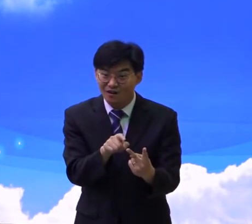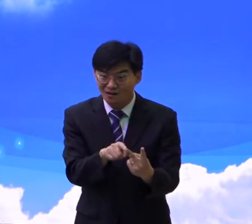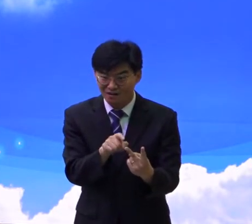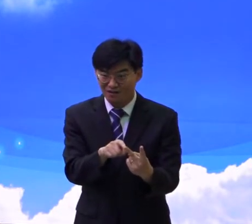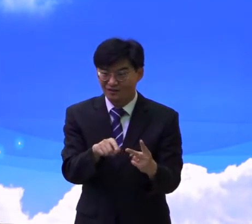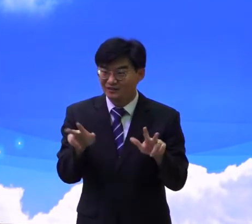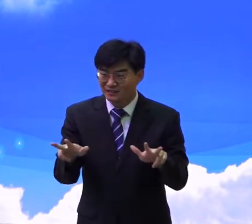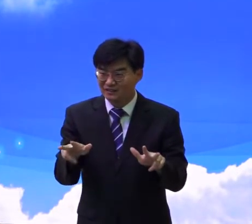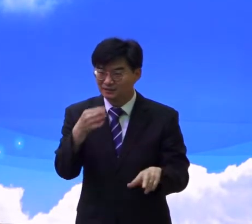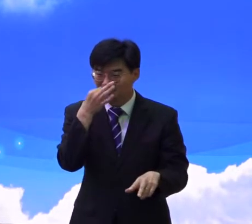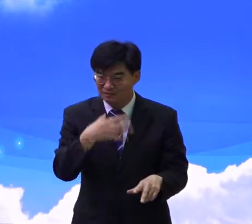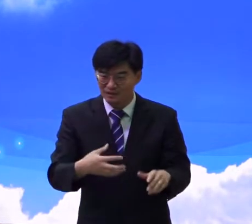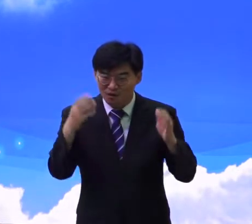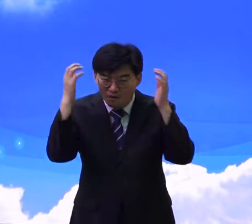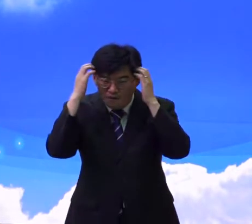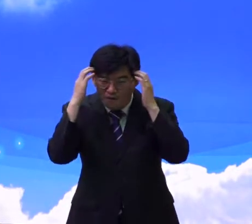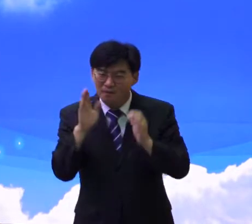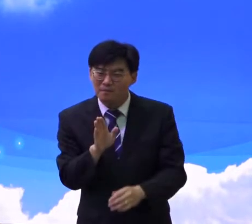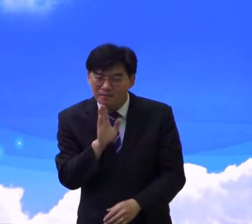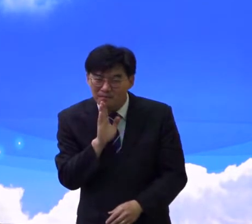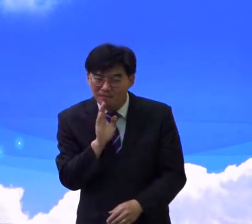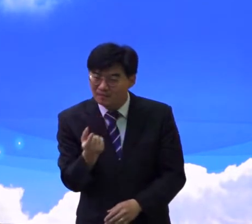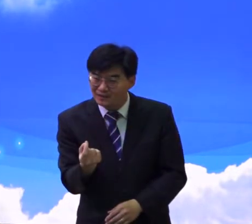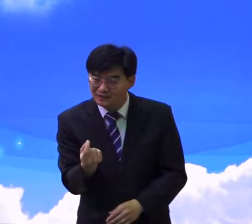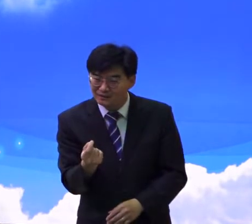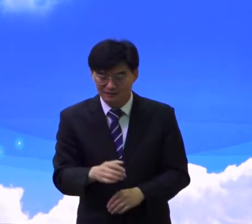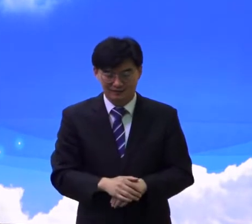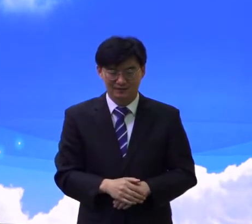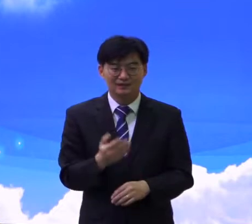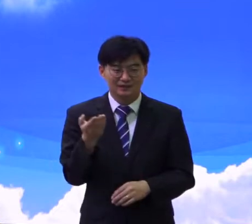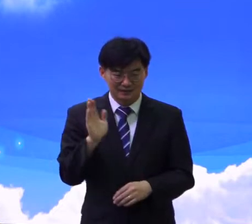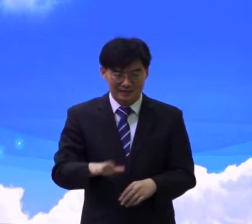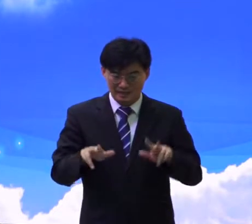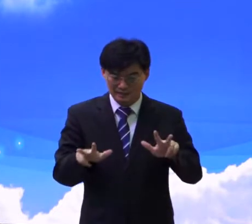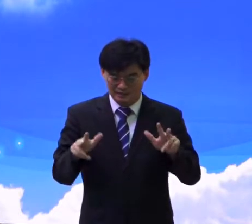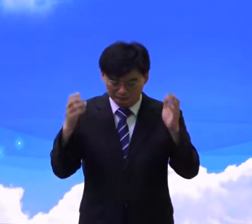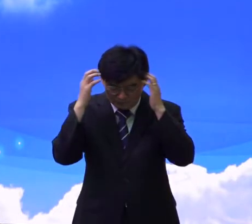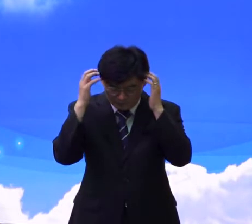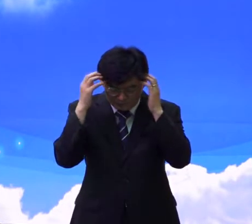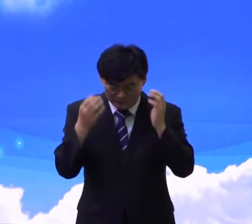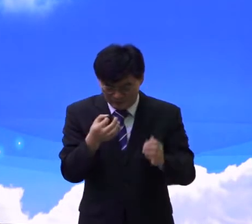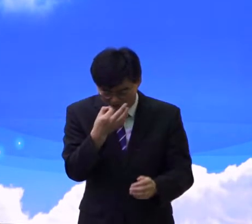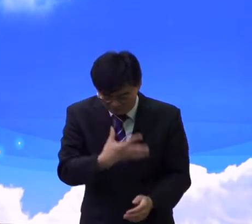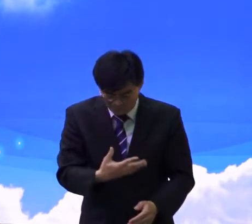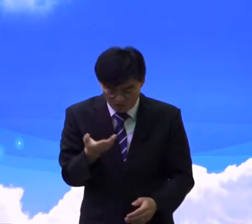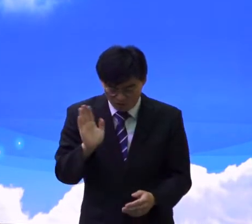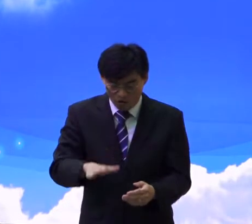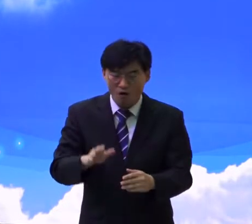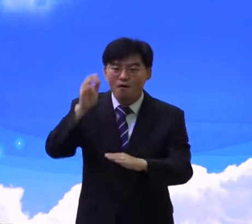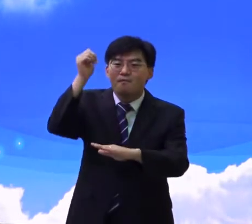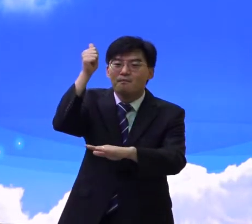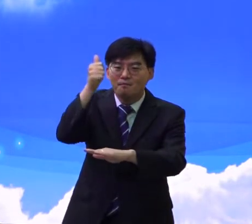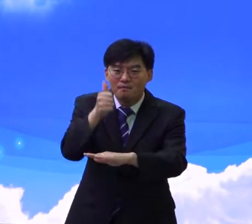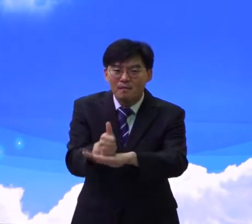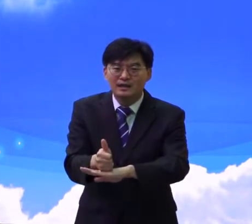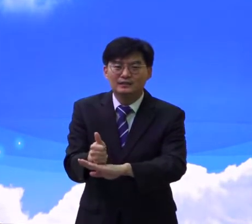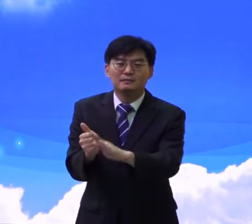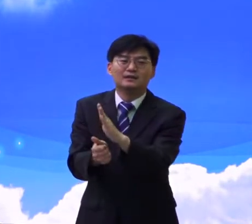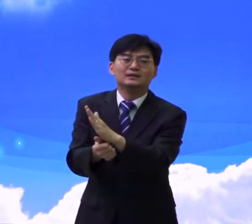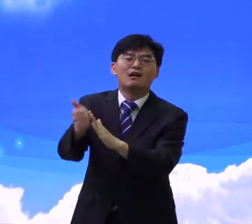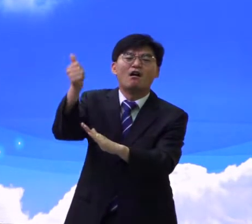힘들고 어려워도 그 길 끝에 있는 승리를 바라보면서 더 힘차게